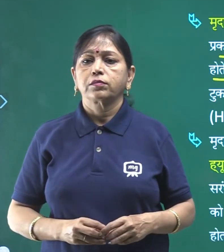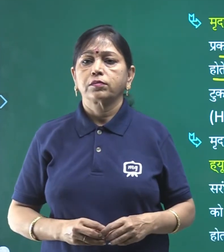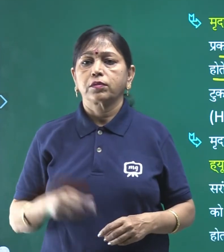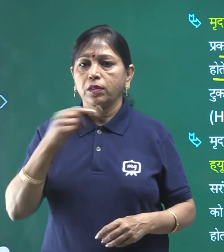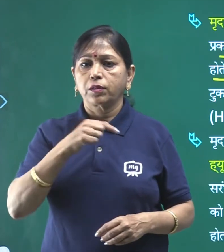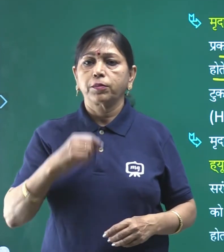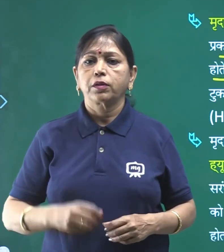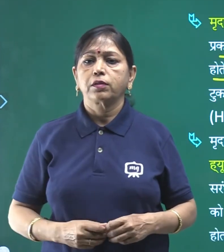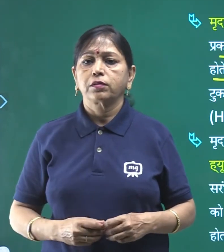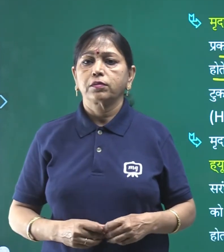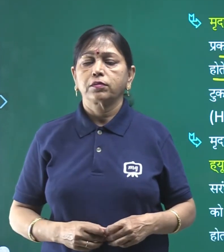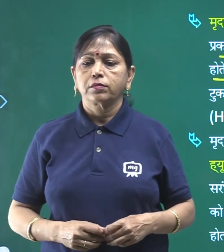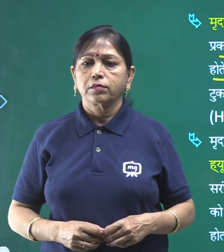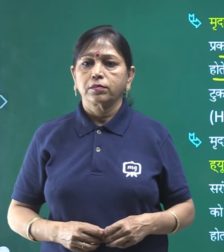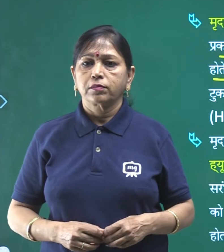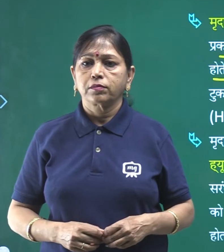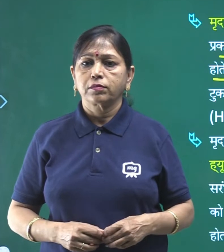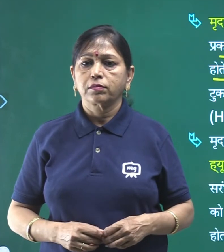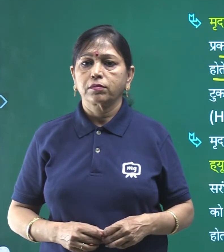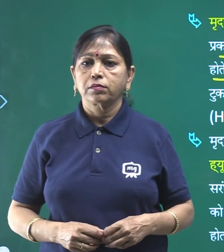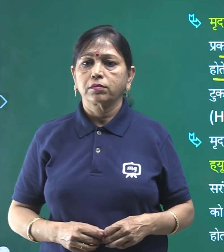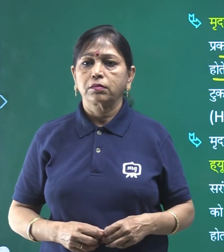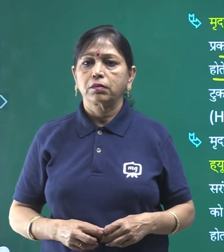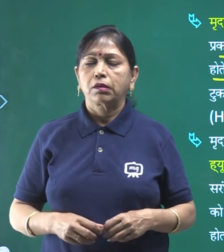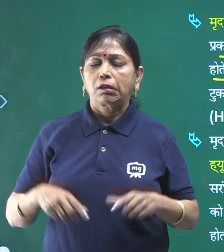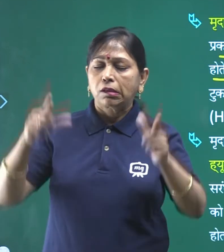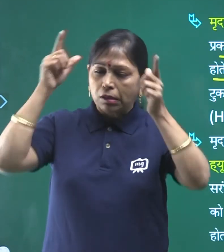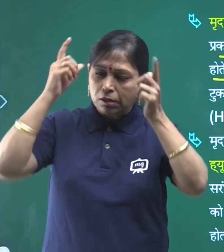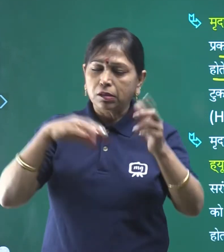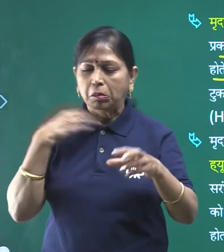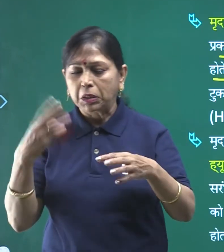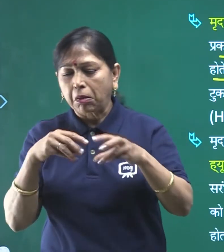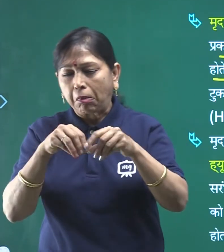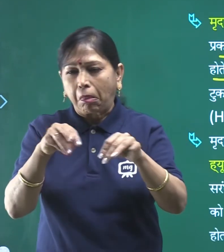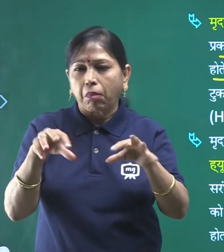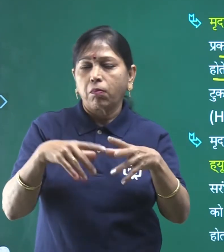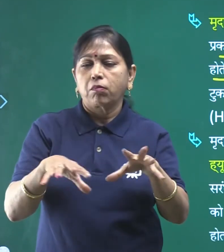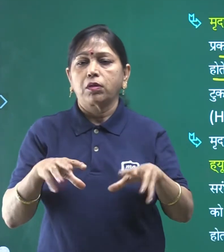हु इंवेंट सड़े-गले जिलों के हैं